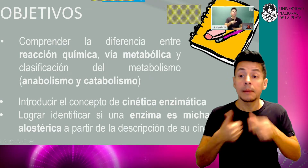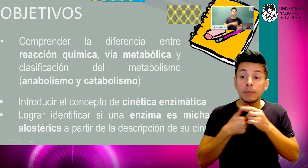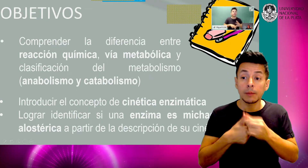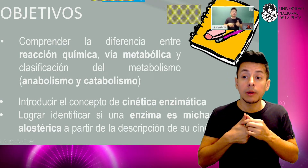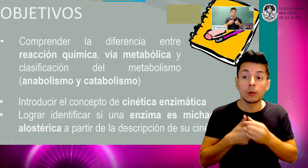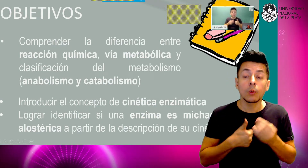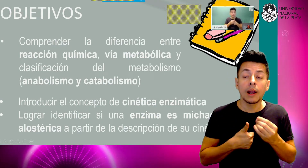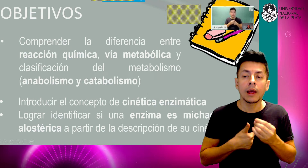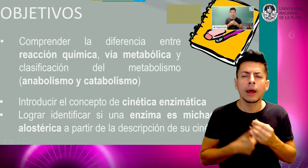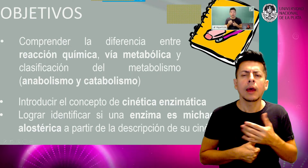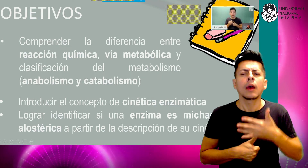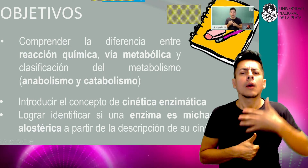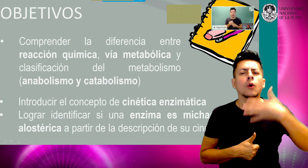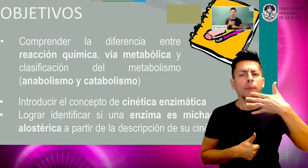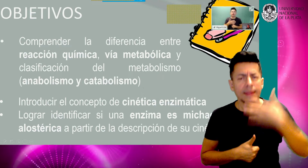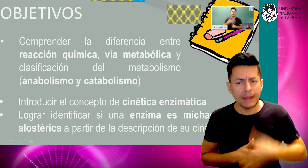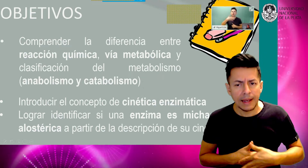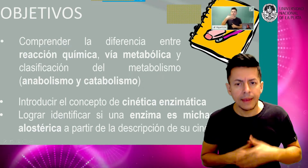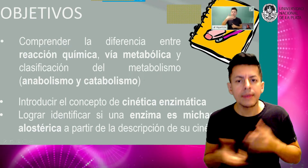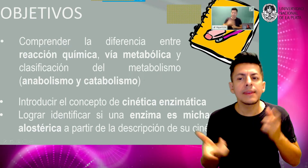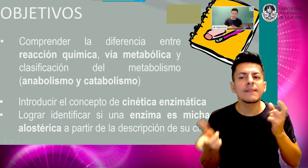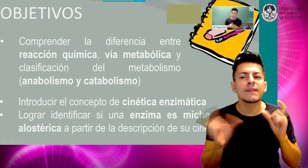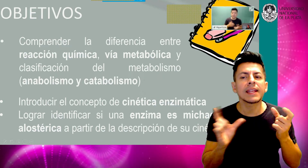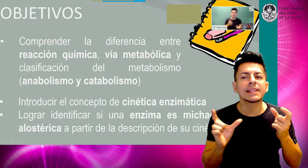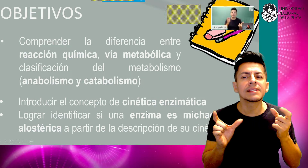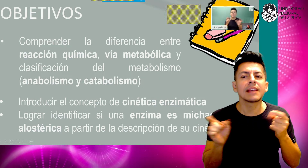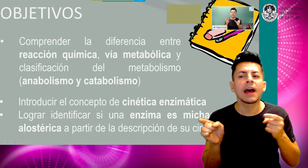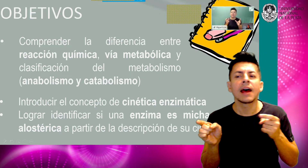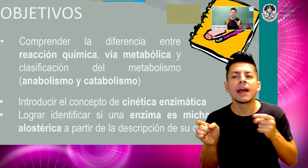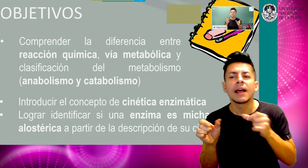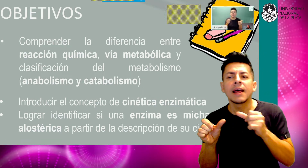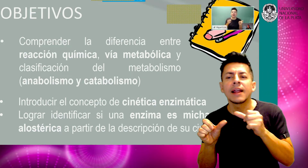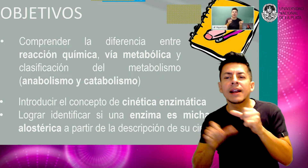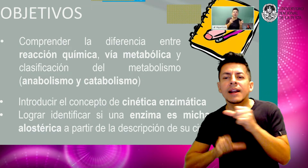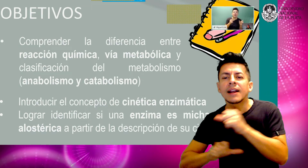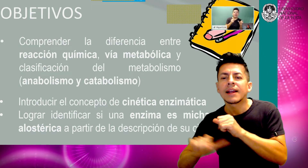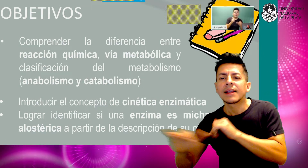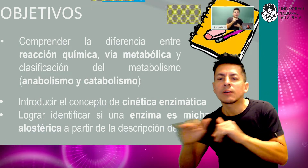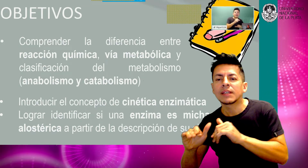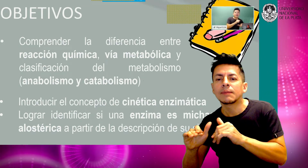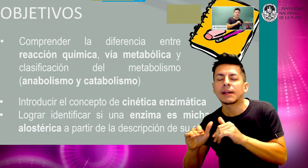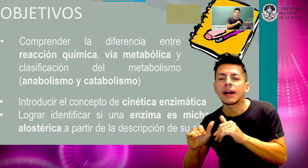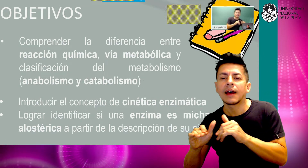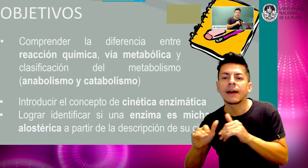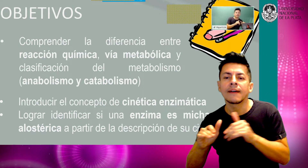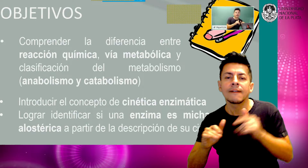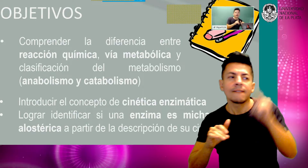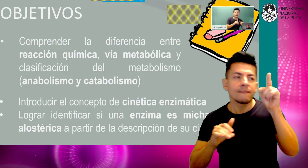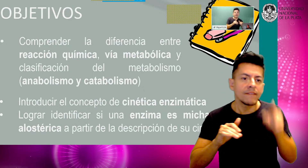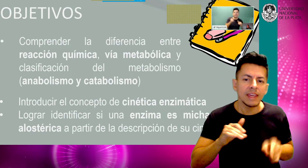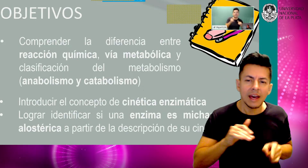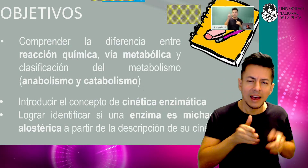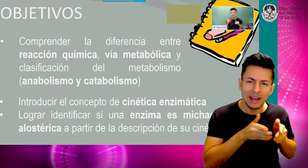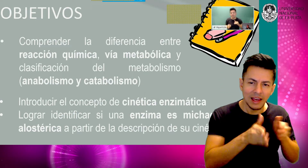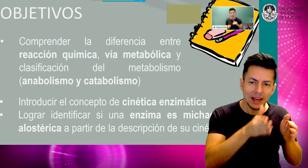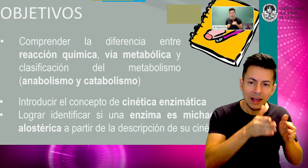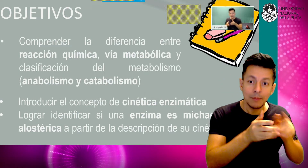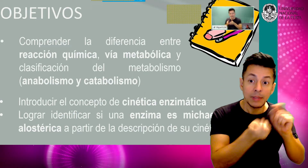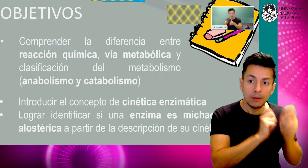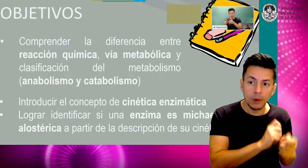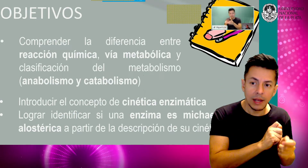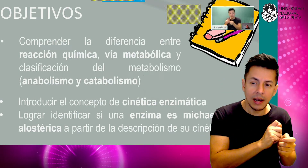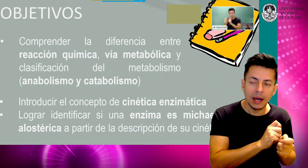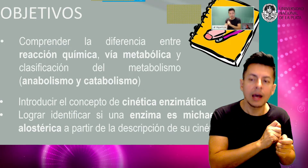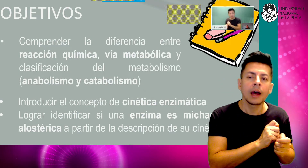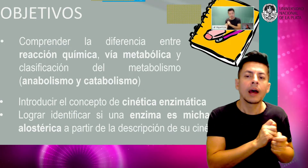objetivo era comprender la diferencia entre una reacción química, una vía metabólica y el anabolismo